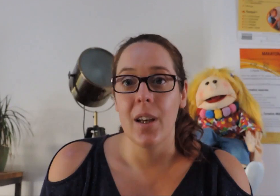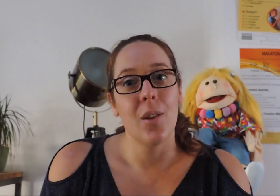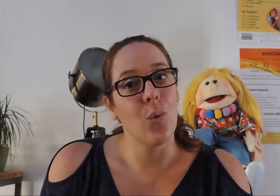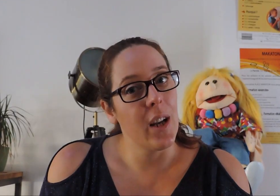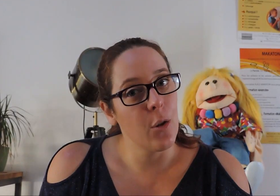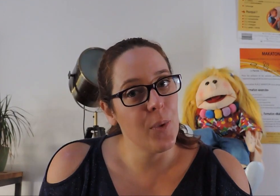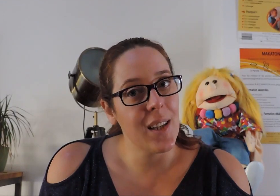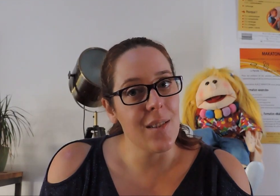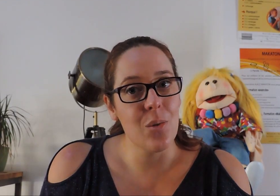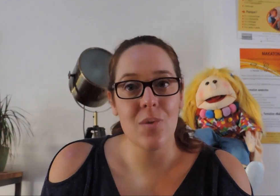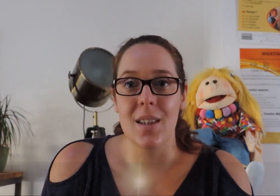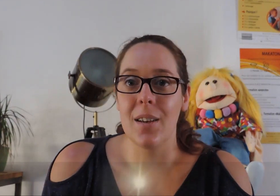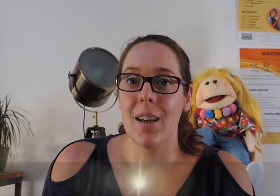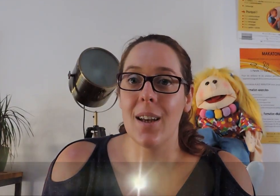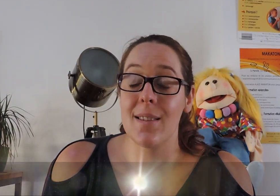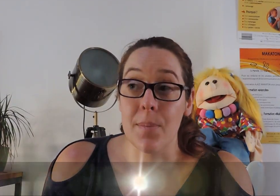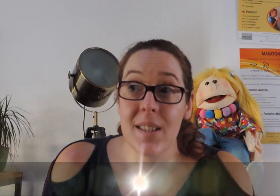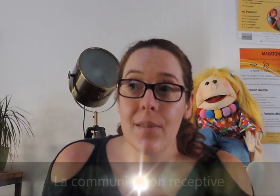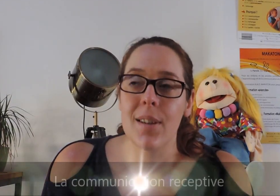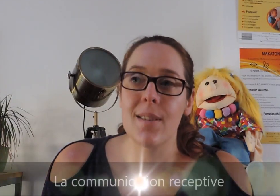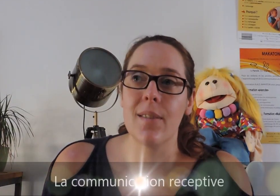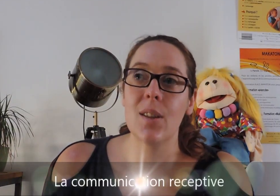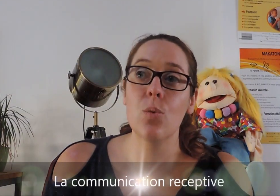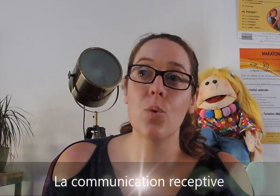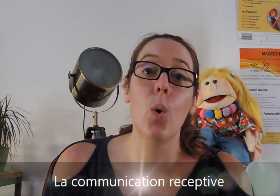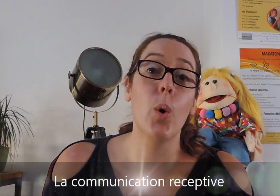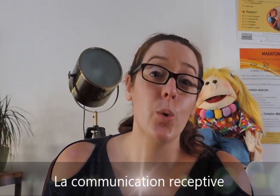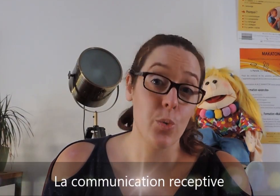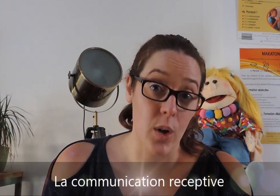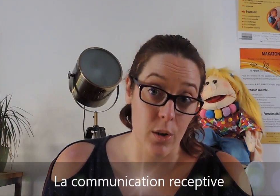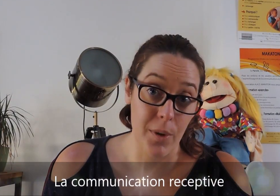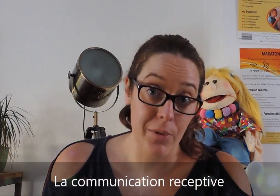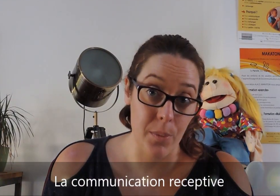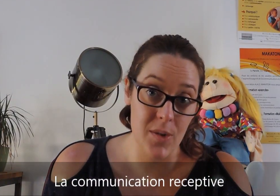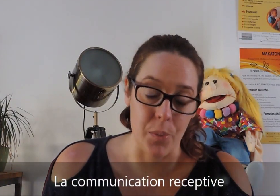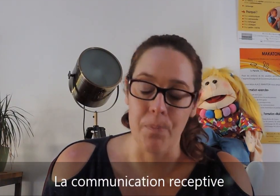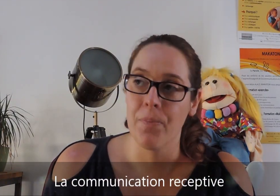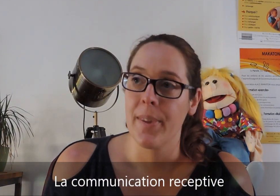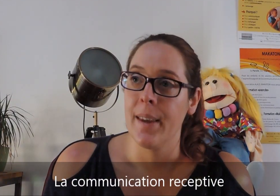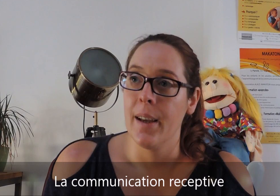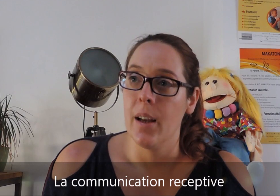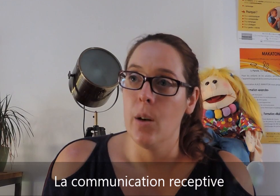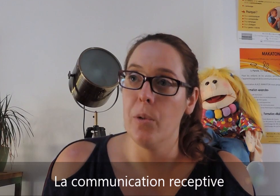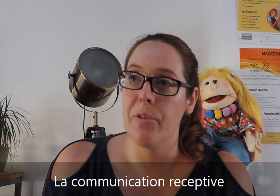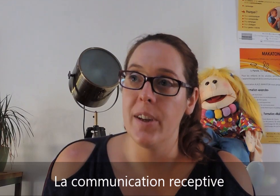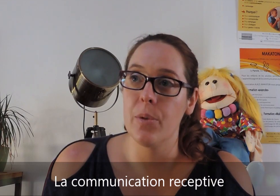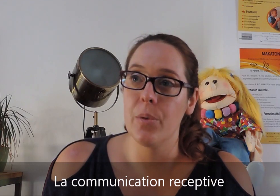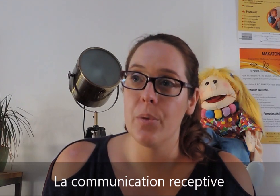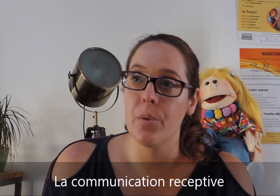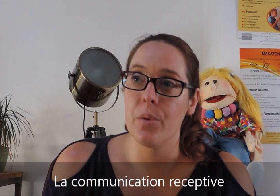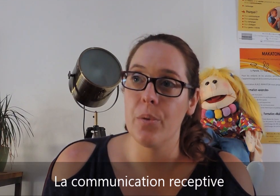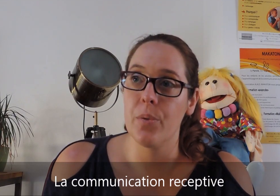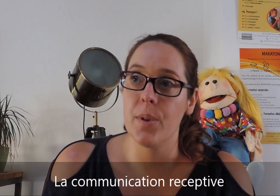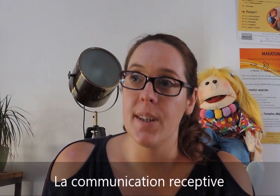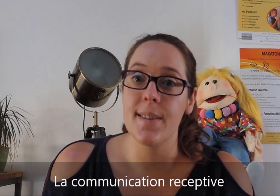donc la communication réceptive ça va être tout ce qu'on reçoit comme information le fait de venir